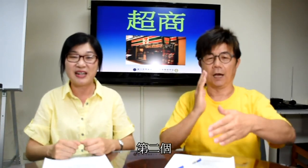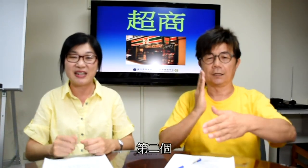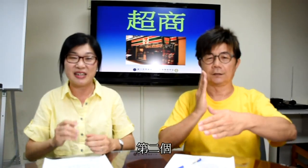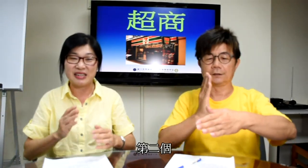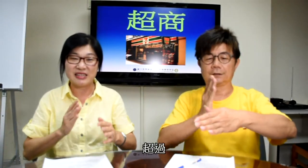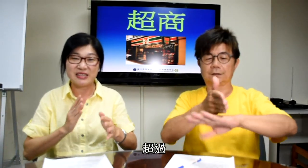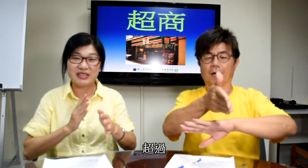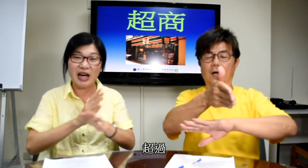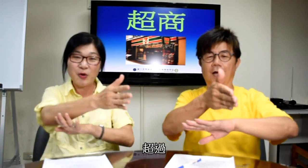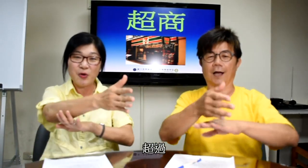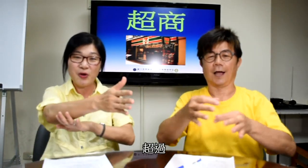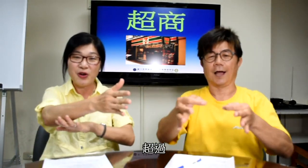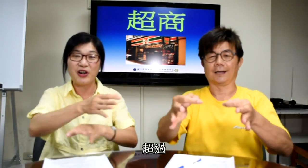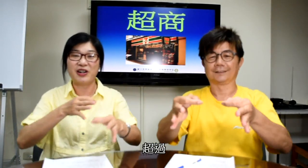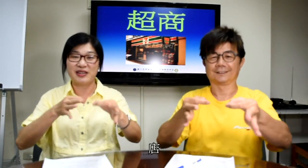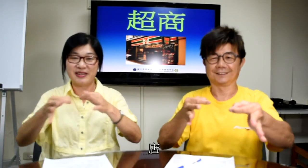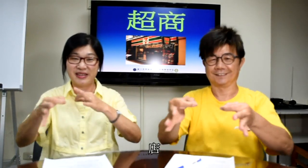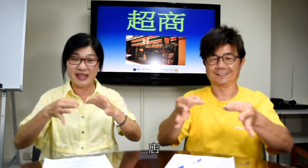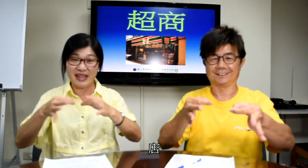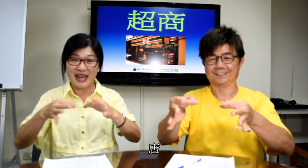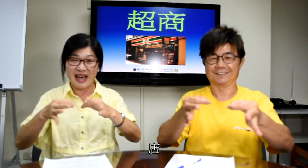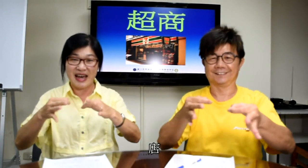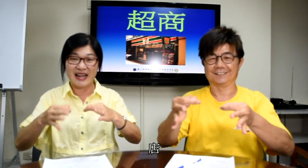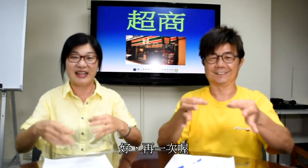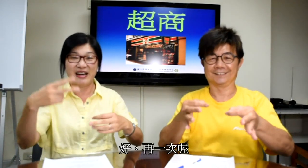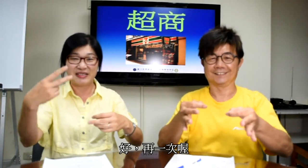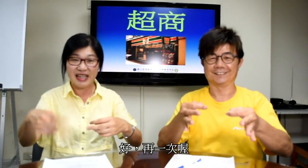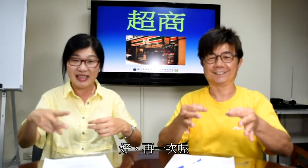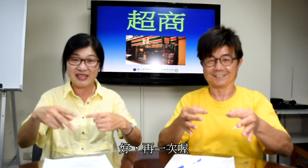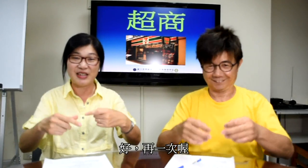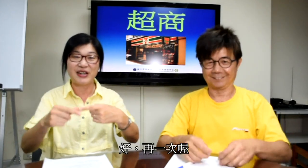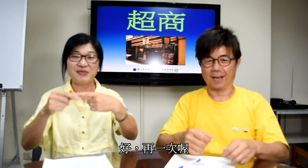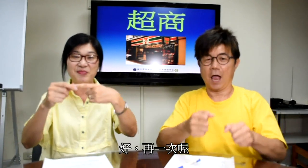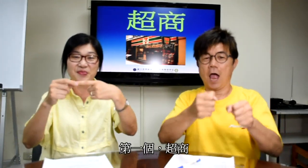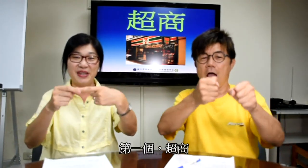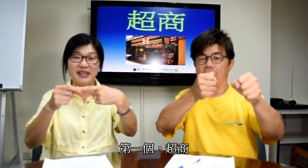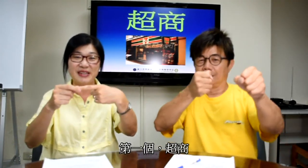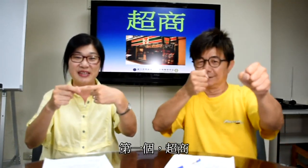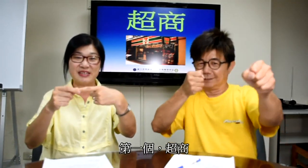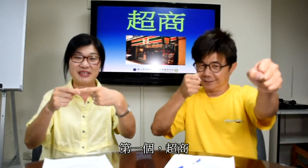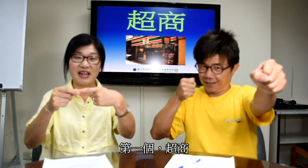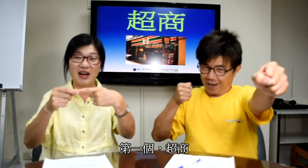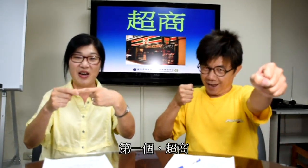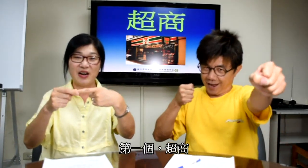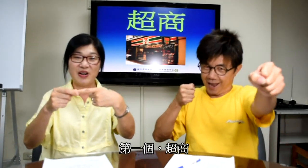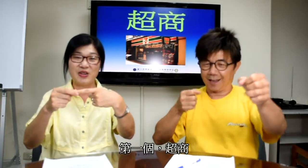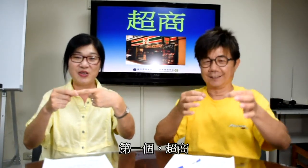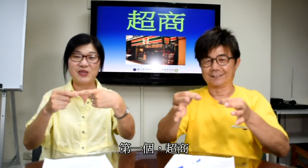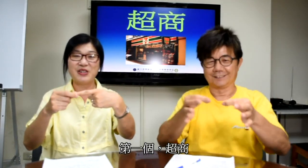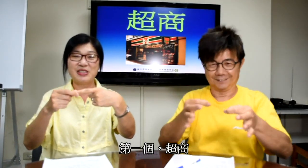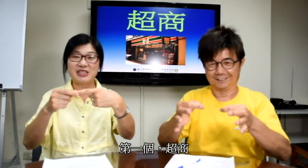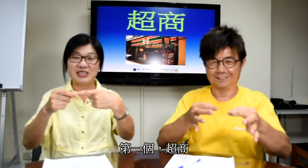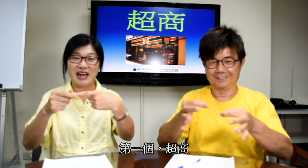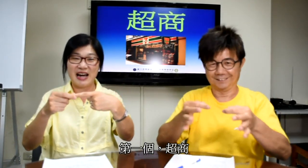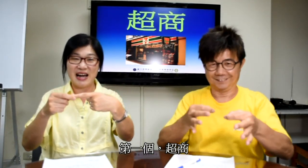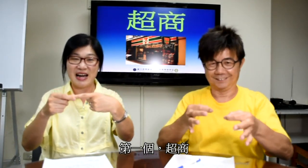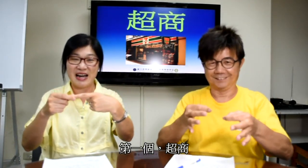个超过店，好，再一次哦。第一个超